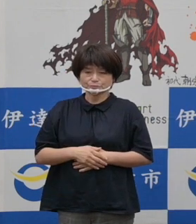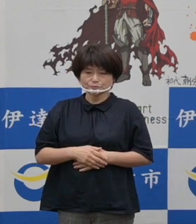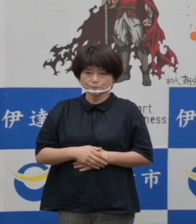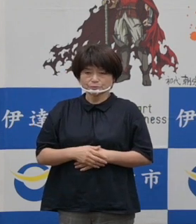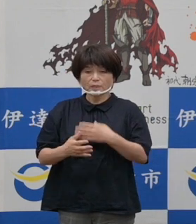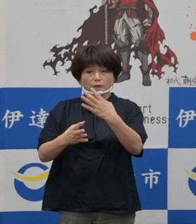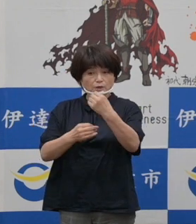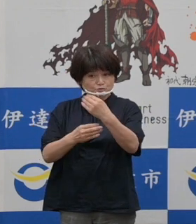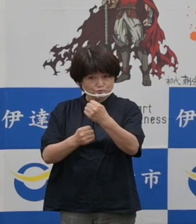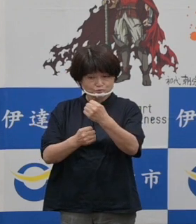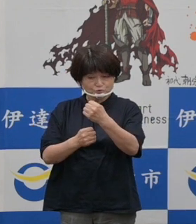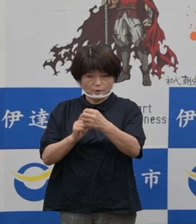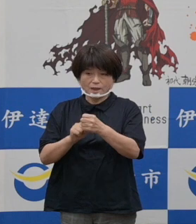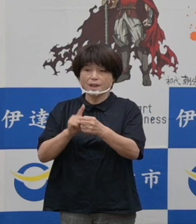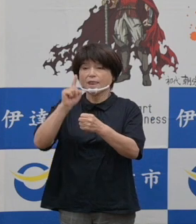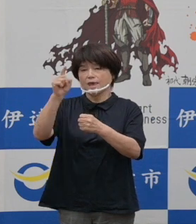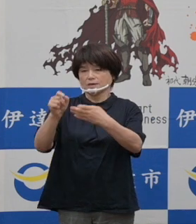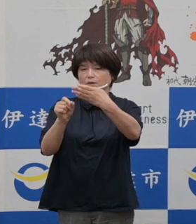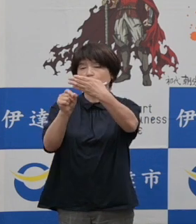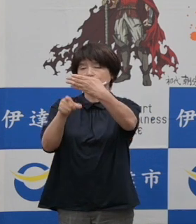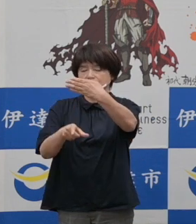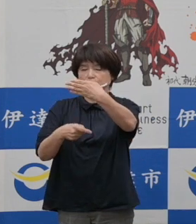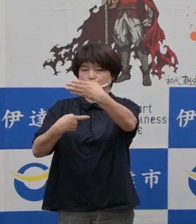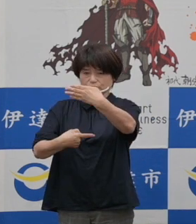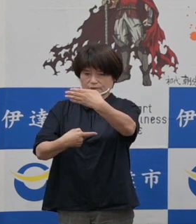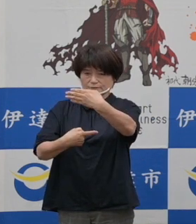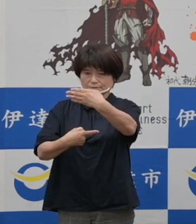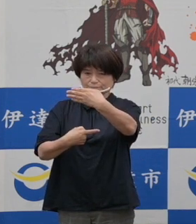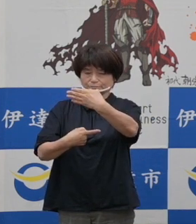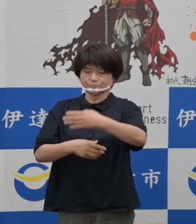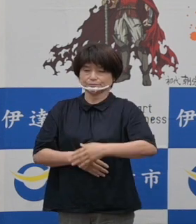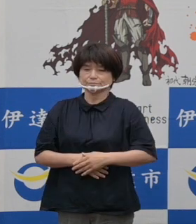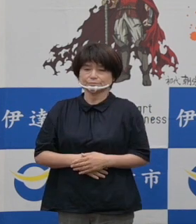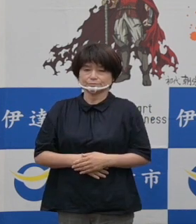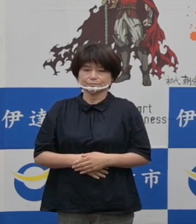時期は来年の4月1日でございます。